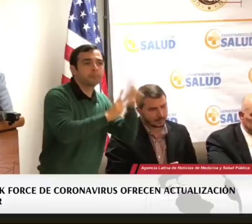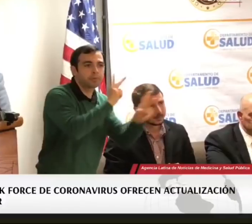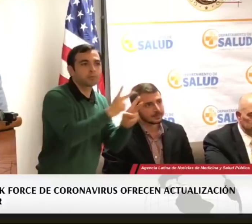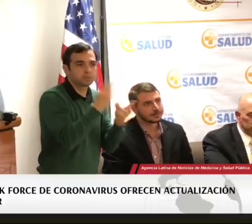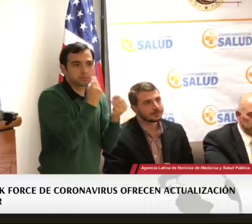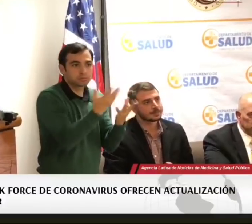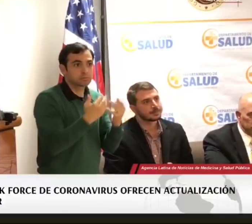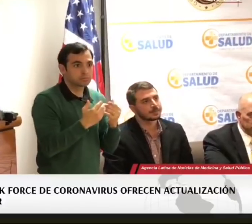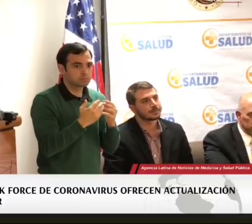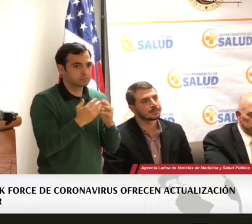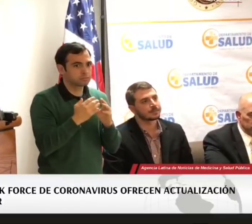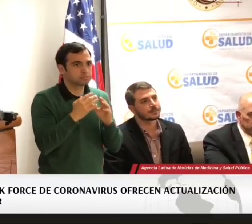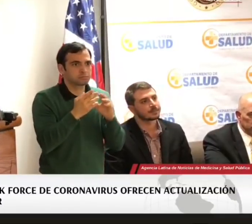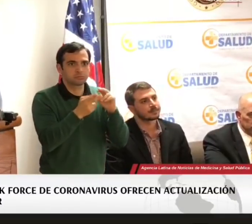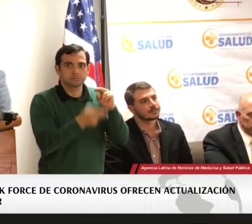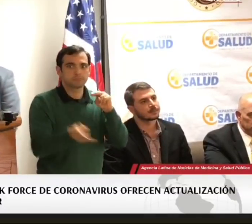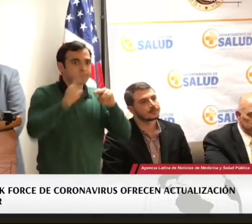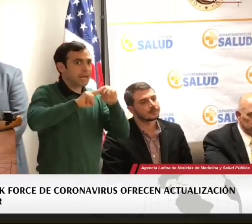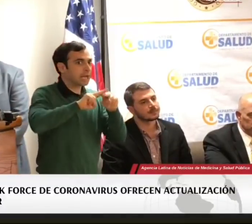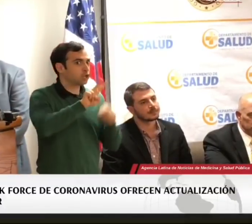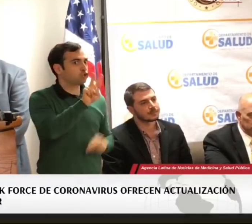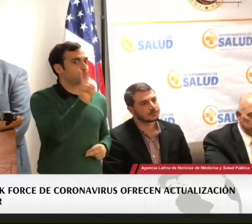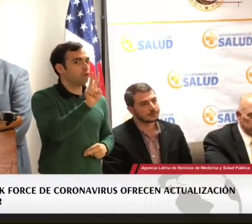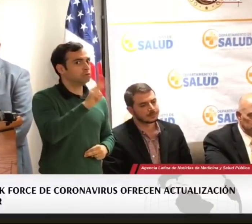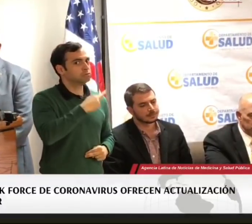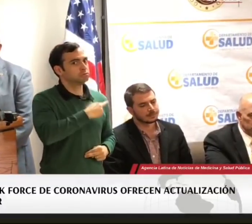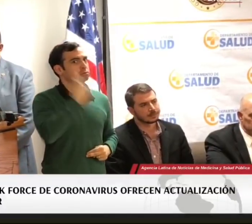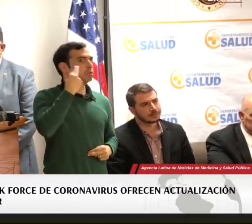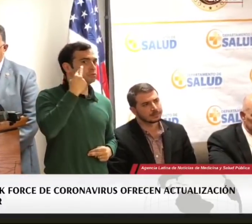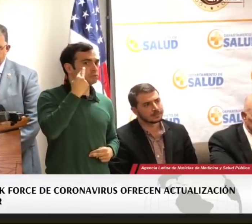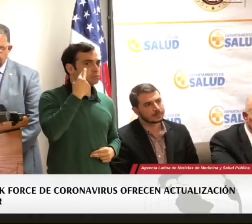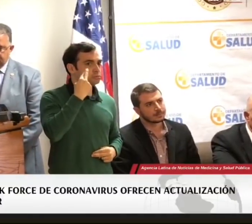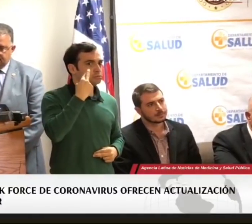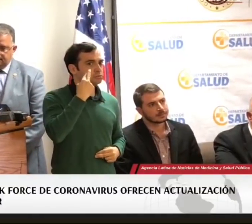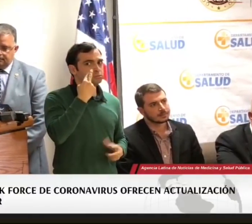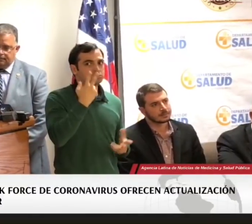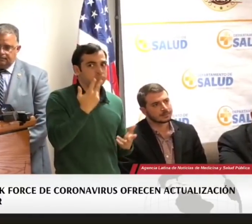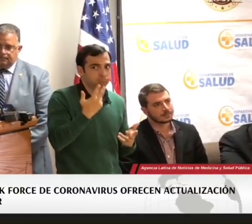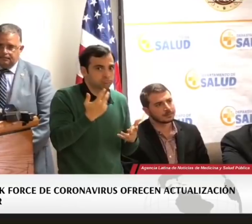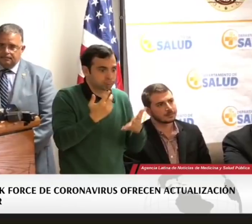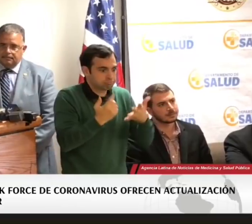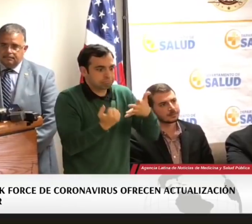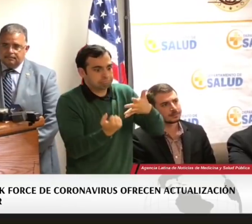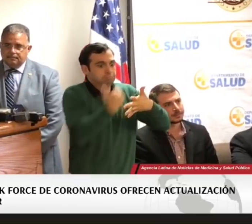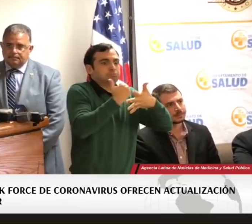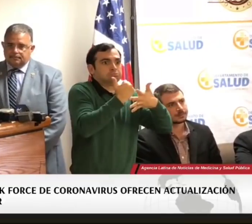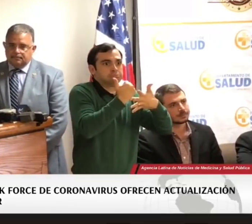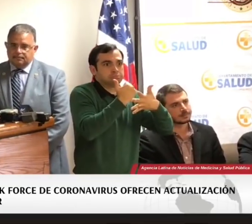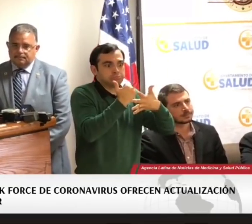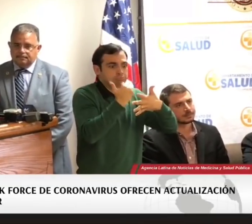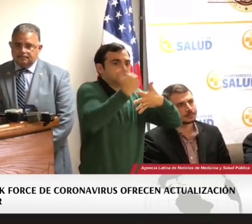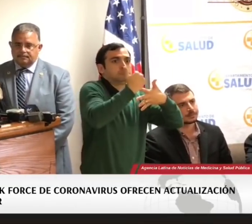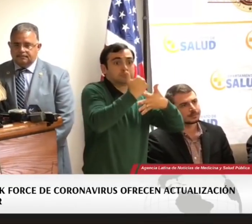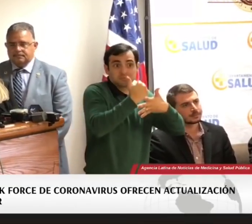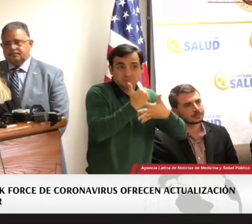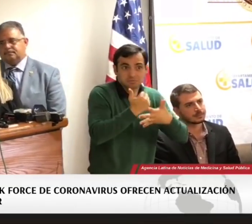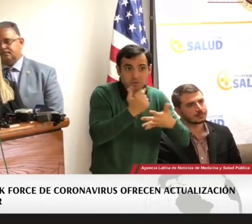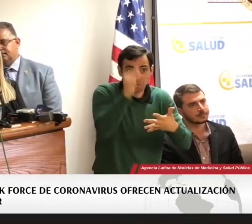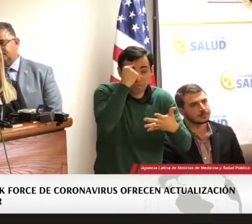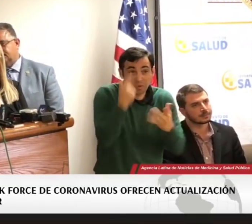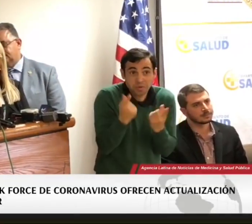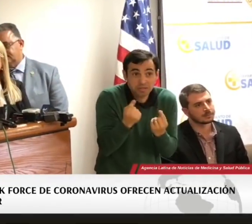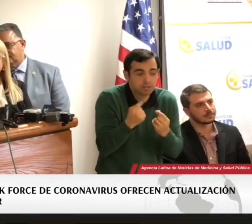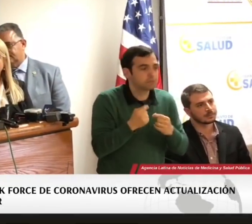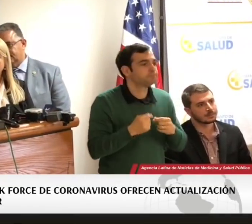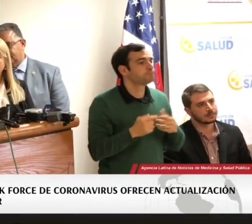al nivel 2, que es el nivel de más riesgo que el nivel 3? ¿Y qué implicaría esto en términos de la perspectiva gubernamental? El nivel